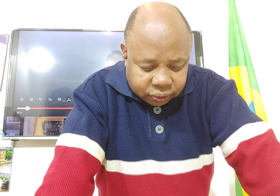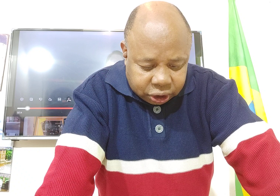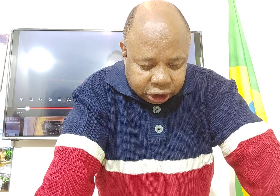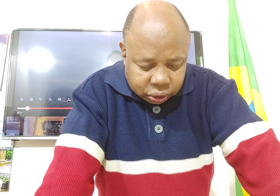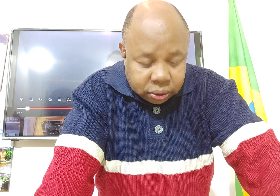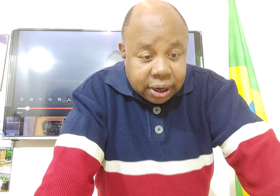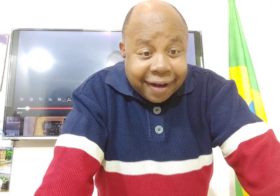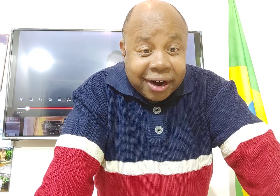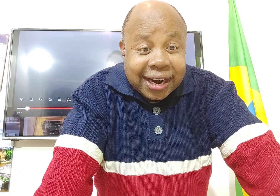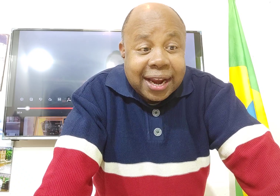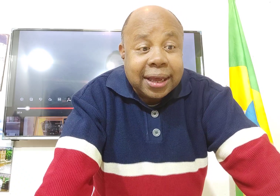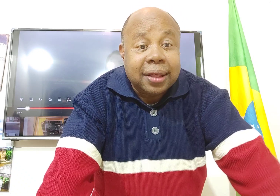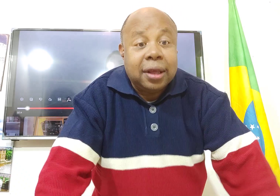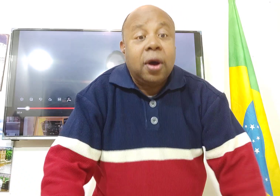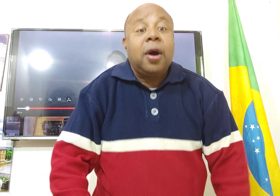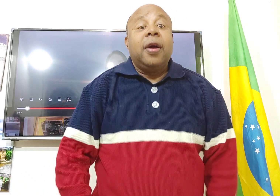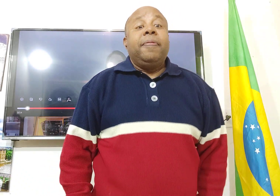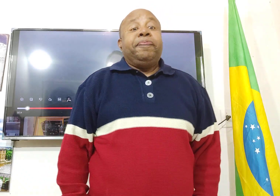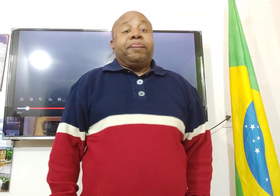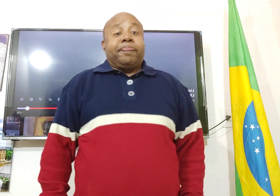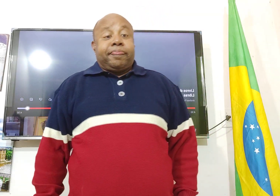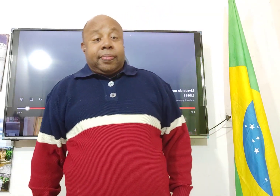os digo. Na verdade é que assim, ó.